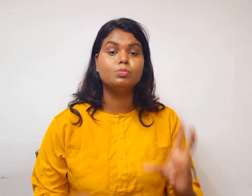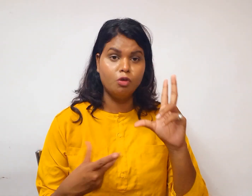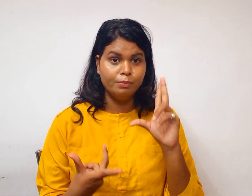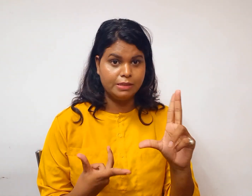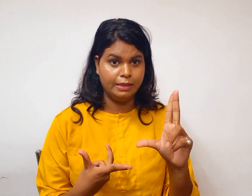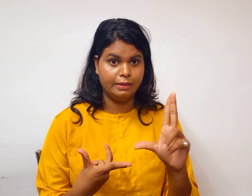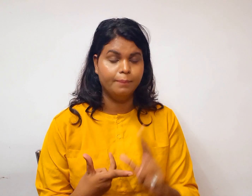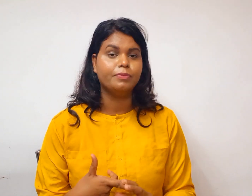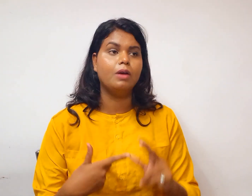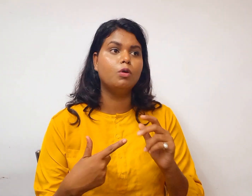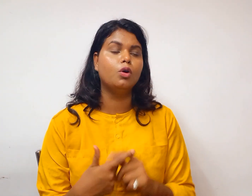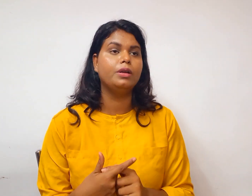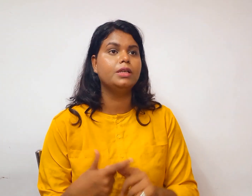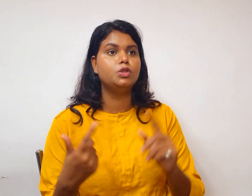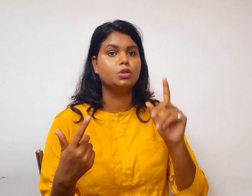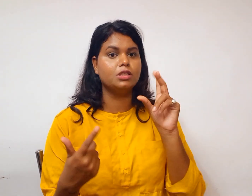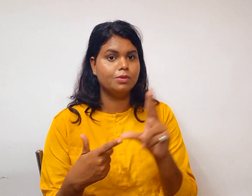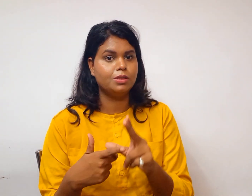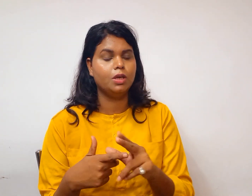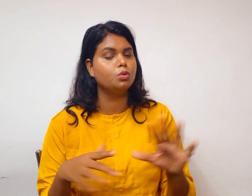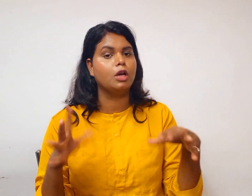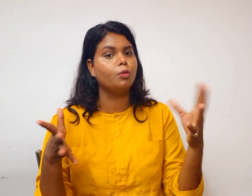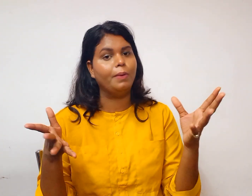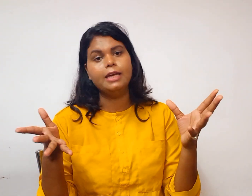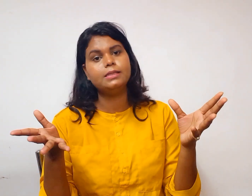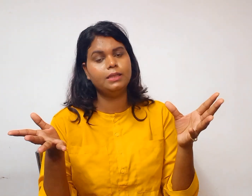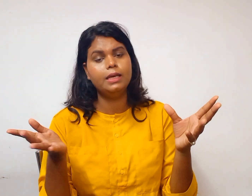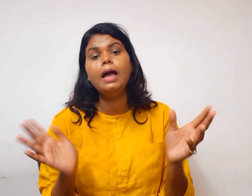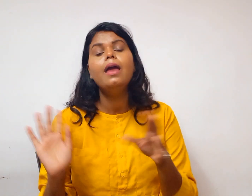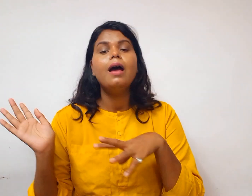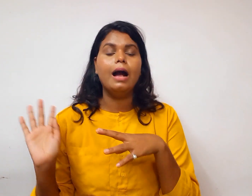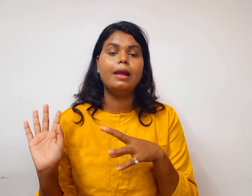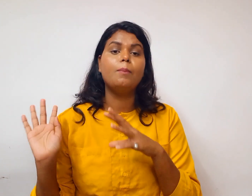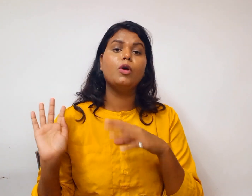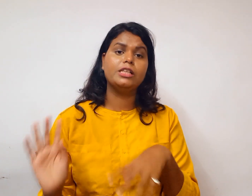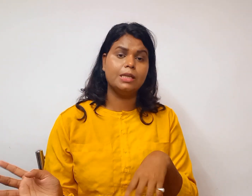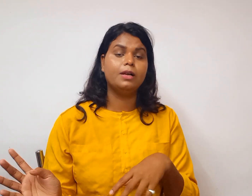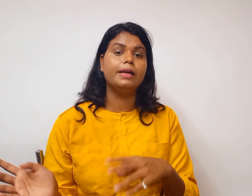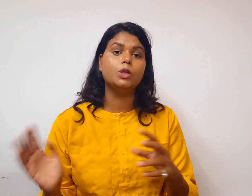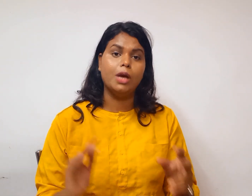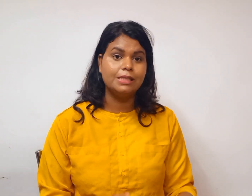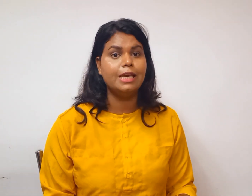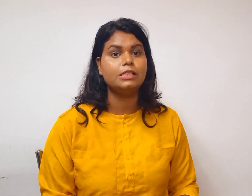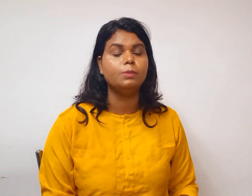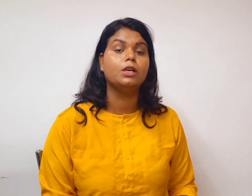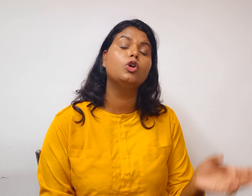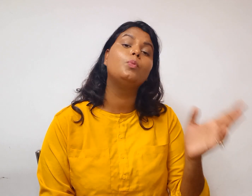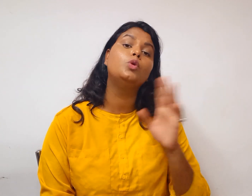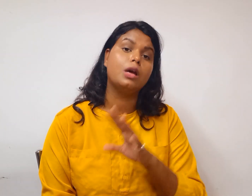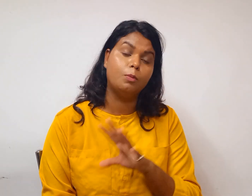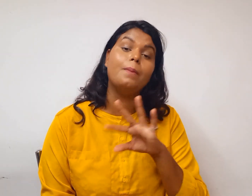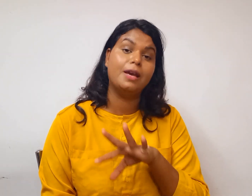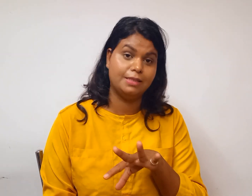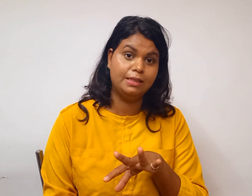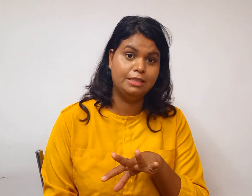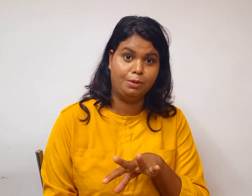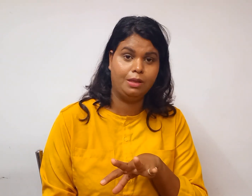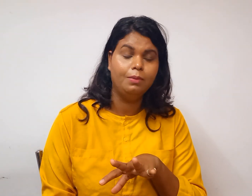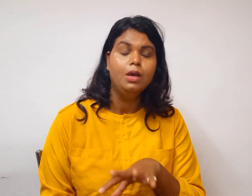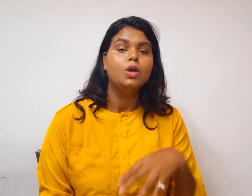वो मिसिंग था। अब वो बोल रहे हैं कि जो चीज़ मिसिंग है उसका तो प्राइस नहीं दिया, अगर आपको एक्सेप्ट करना है तो ऐसे एक्सेप्ट करिए और पूरा पैसा दीजिए। मतलब तो